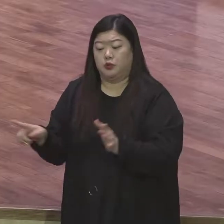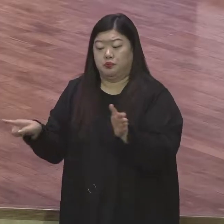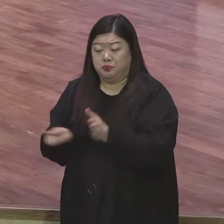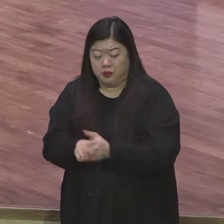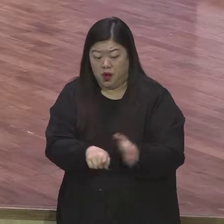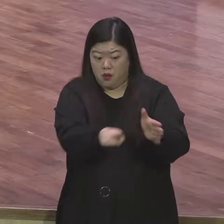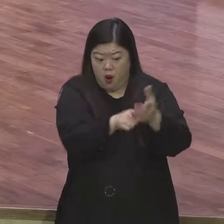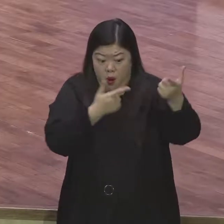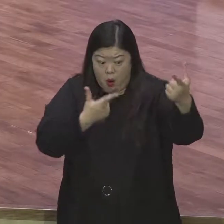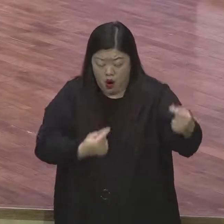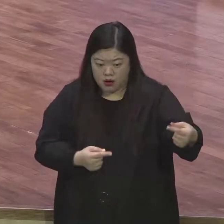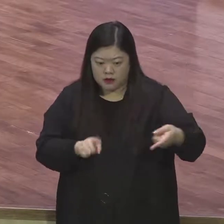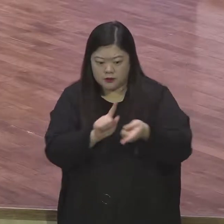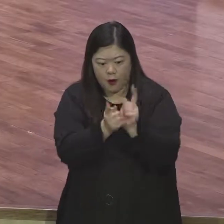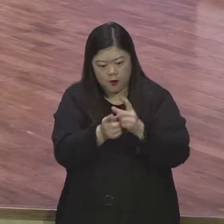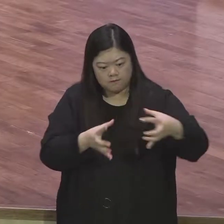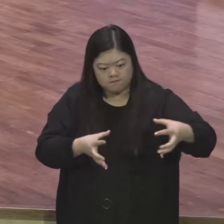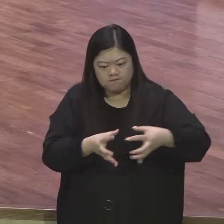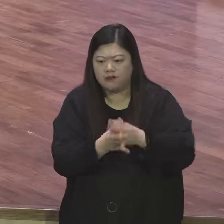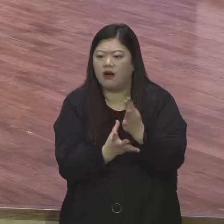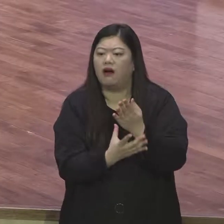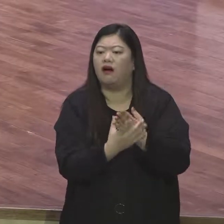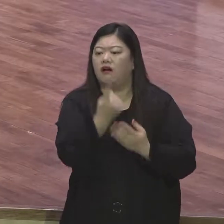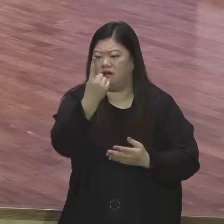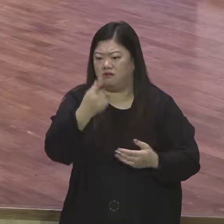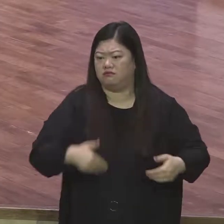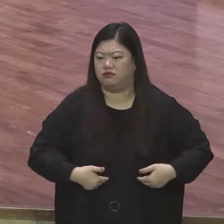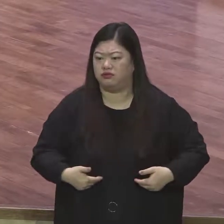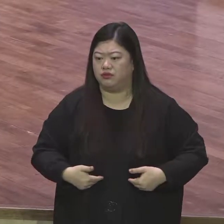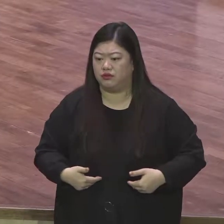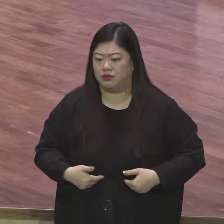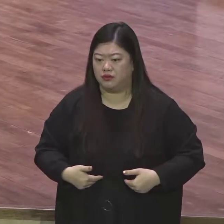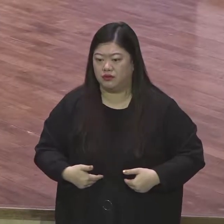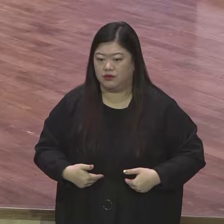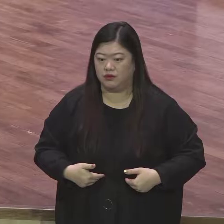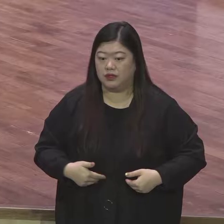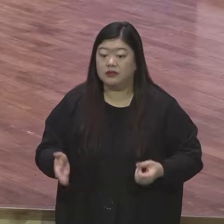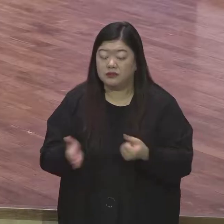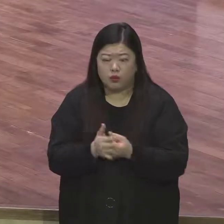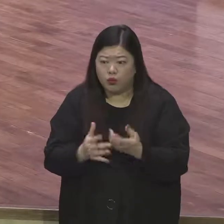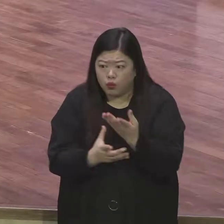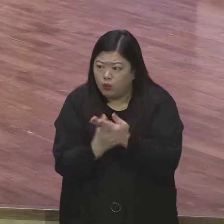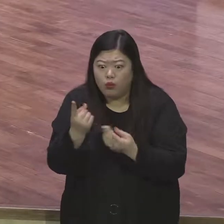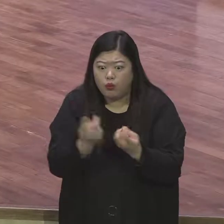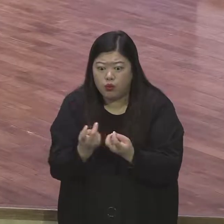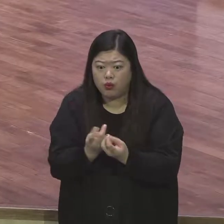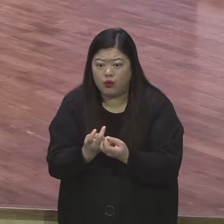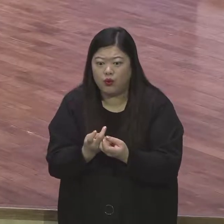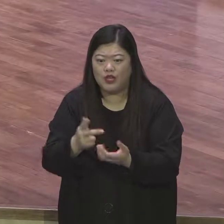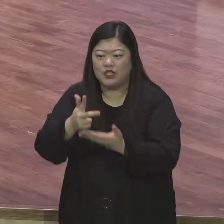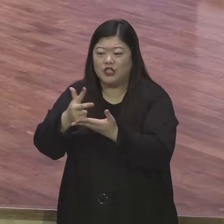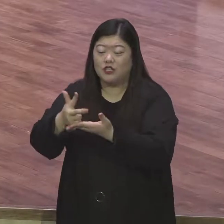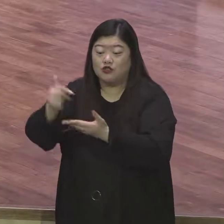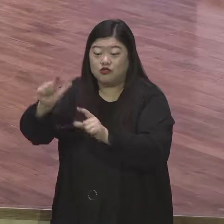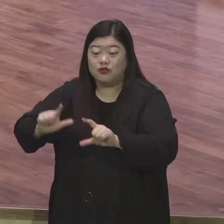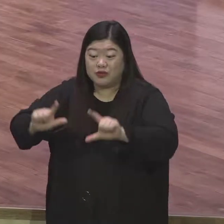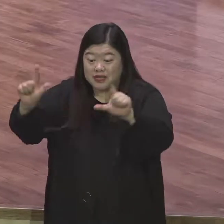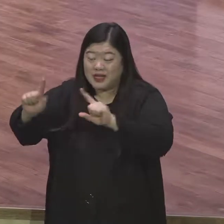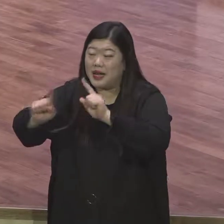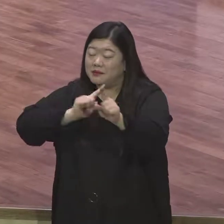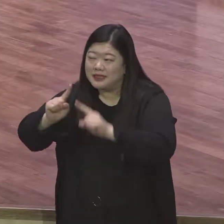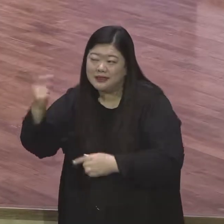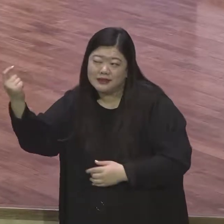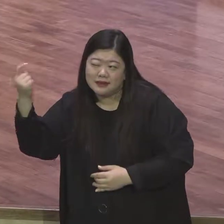그래서요, 언제나 여러분 어떻게 하면 되느냐 그러면 강단 중심으로 하나 되면 돼요. 언제나 하나님 말씀